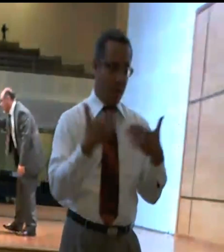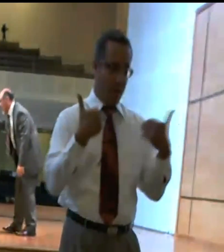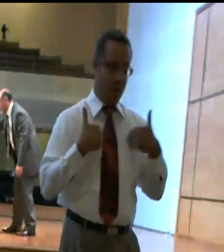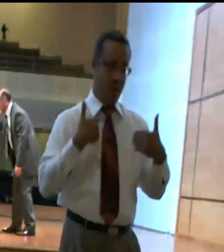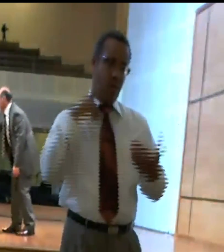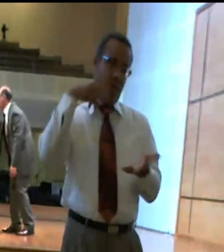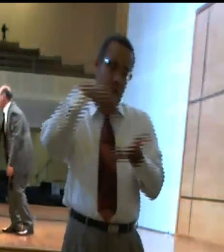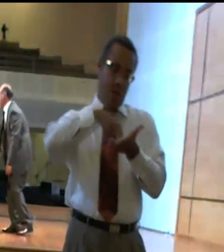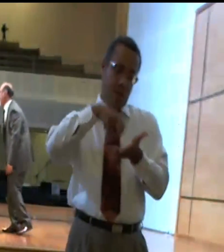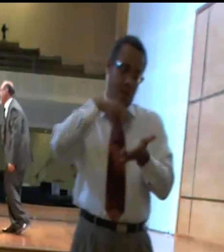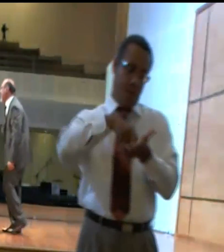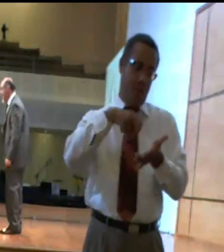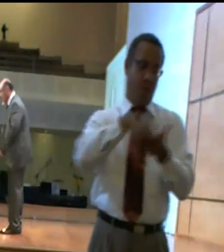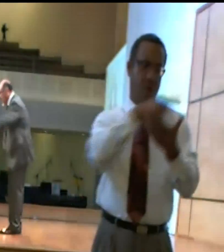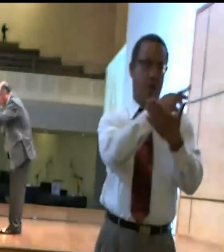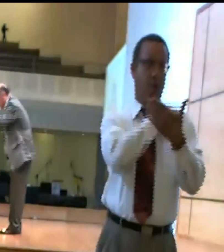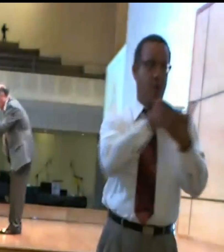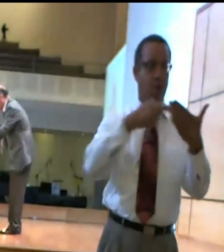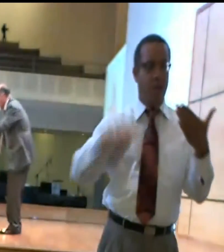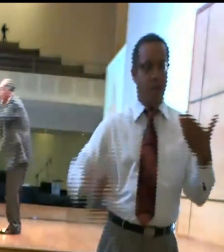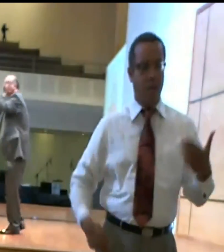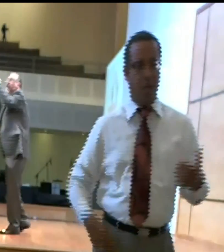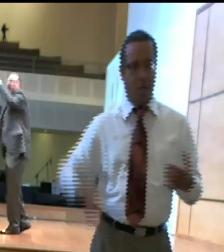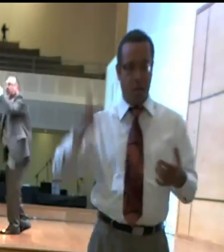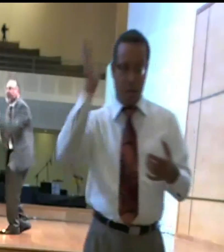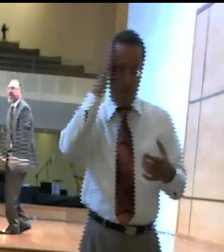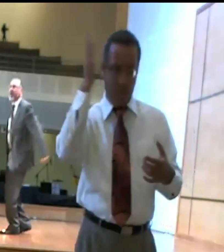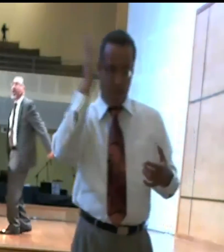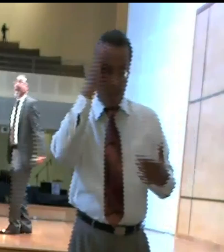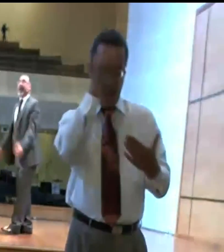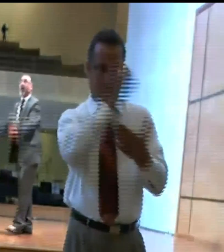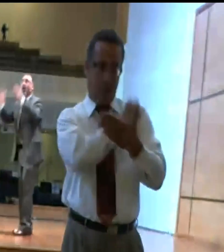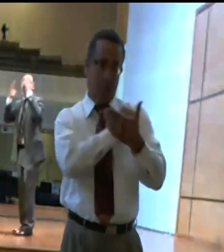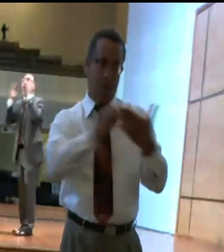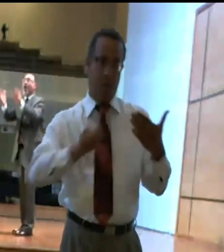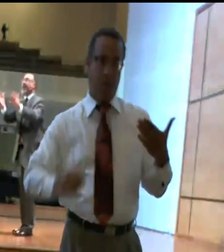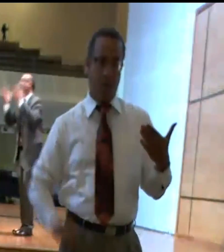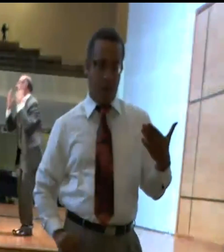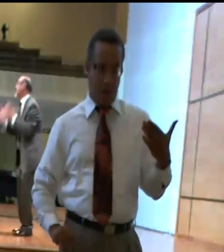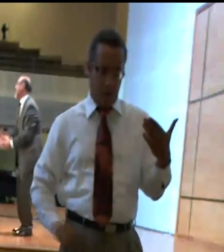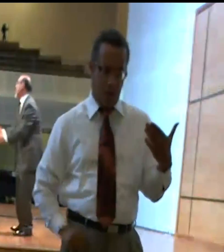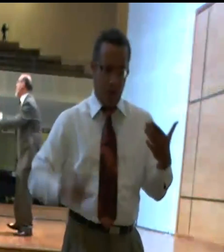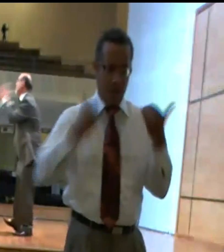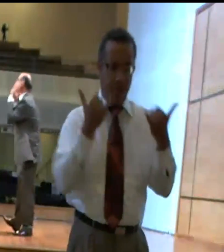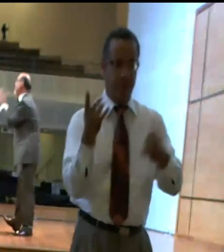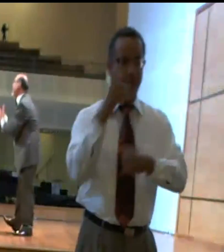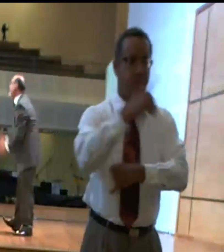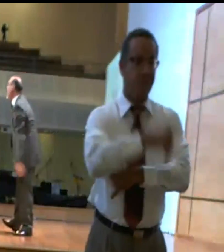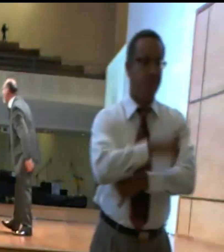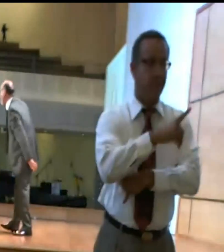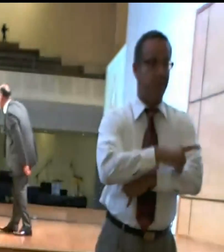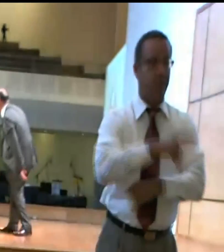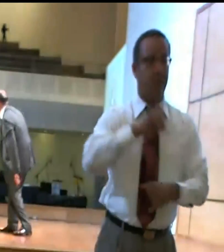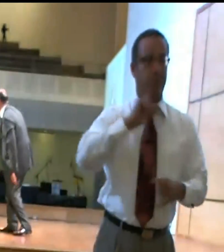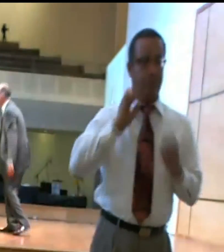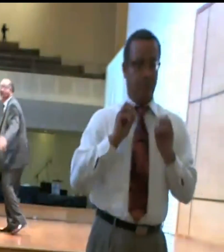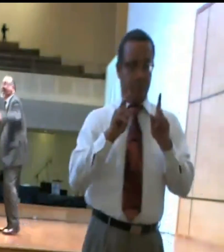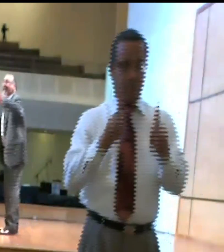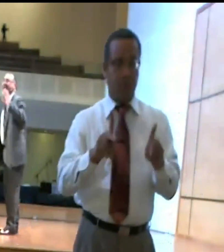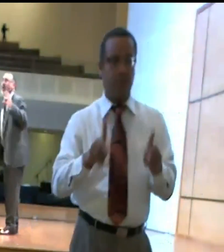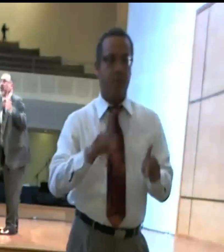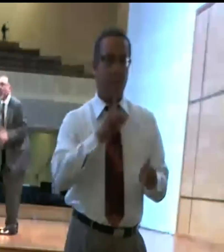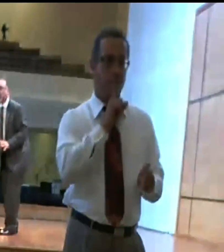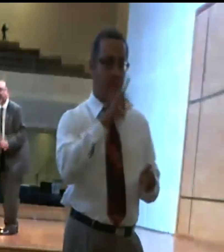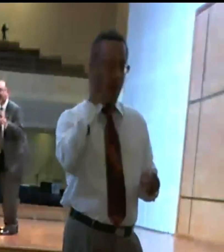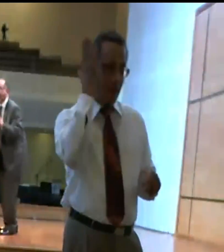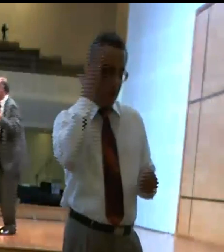que postrarse ante ese rey y reconocer su señorío. Pero hoy se te está concediendo la oportunidad de